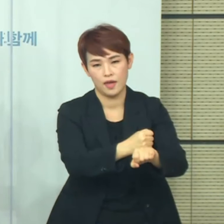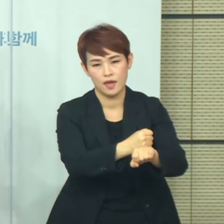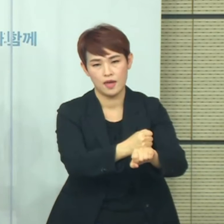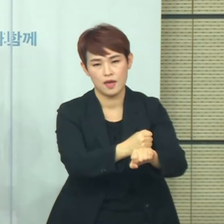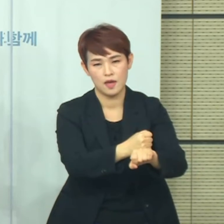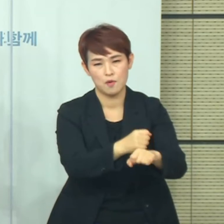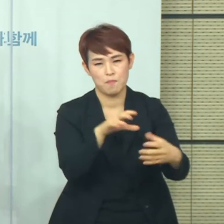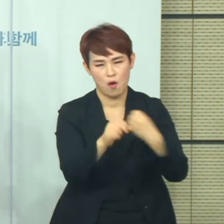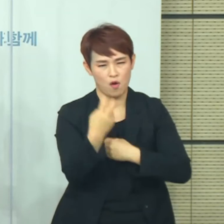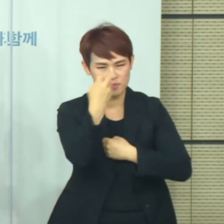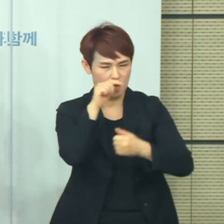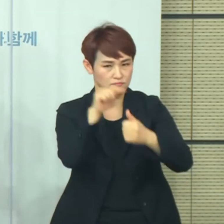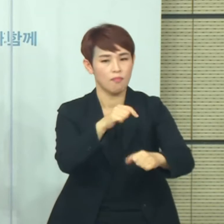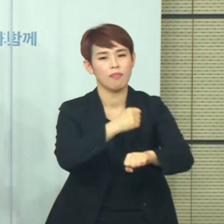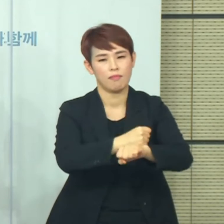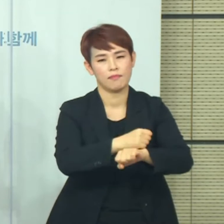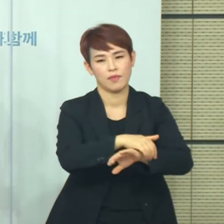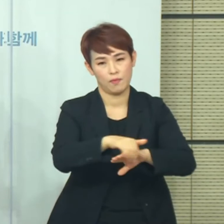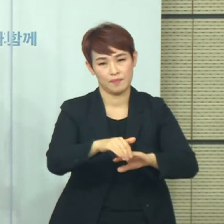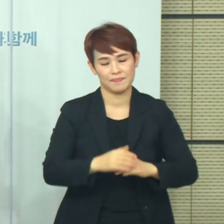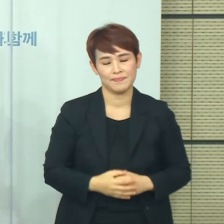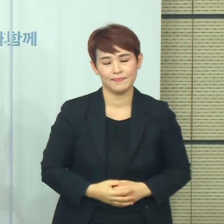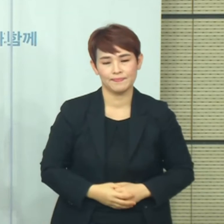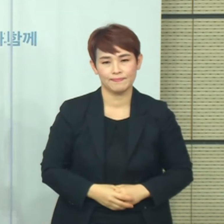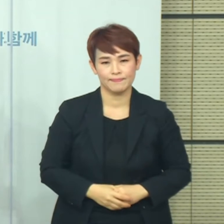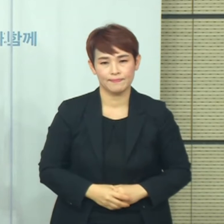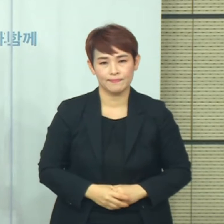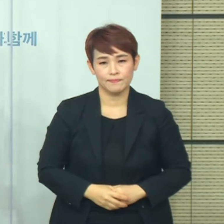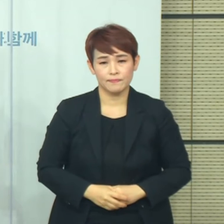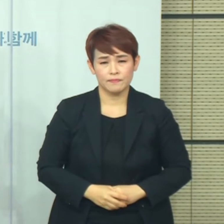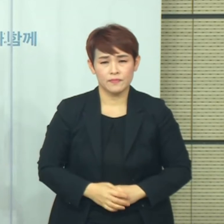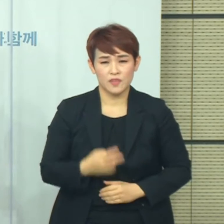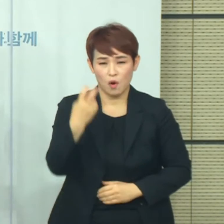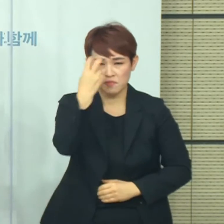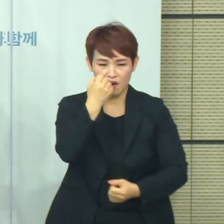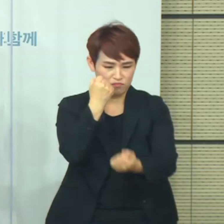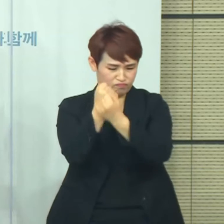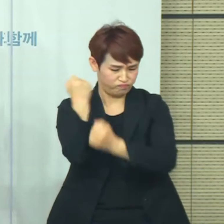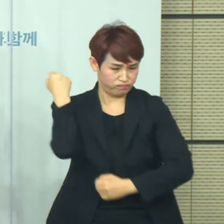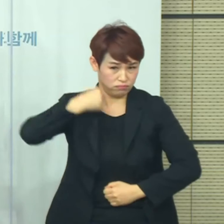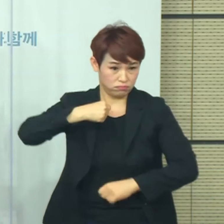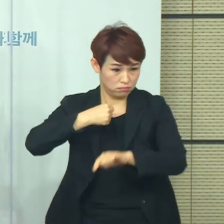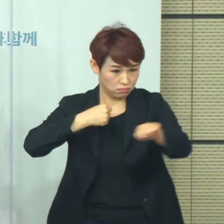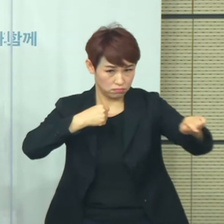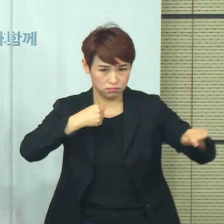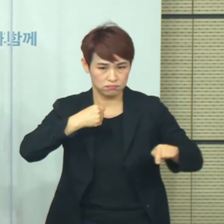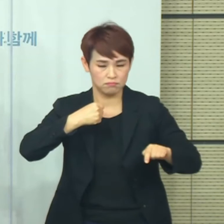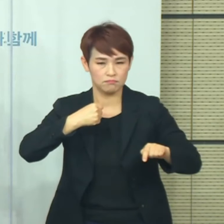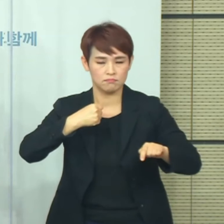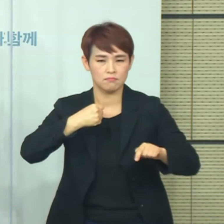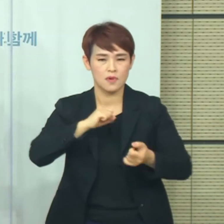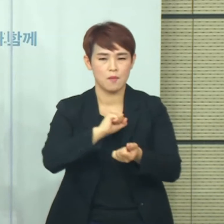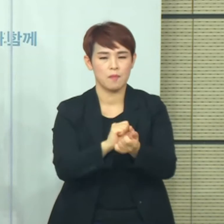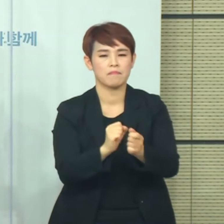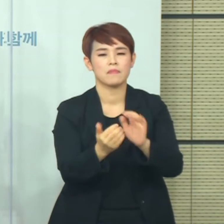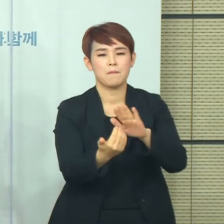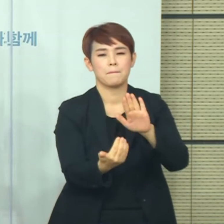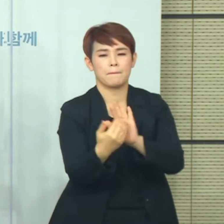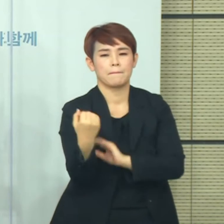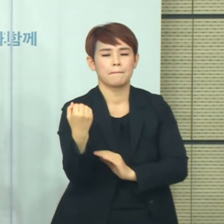즉시 검사를 실시할 것입니다. 아울러 검사 거부자는 감염병 예방법에 따른 검사